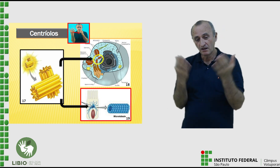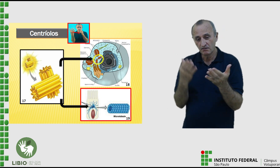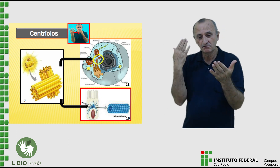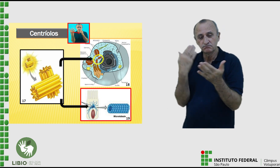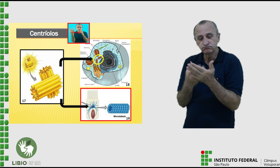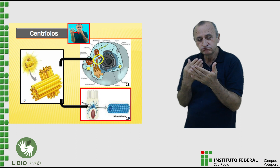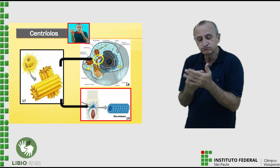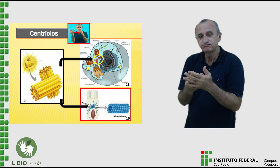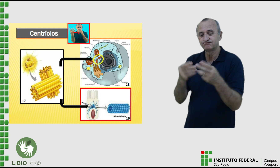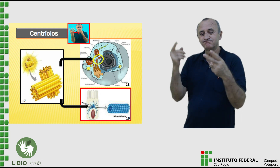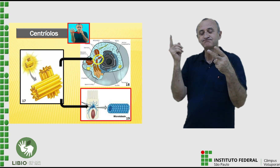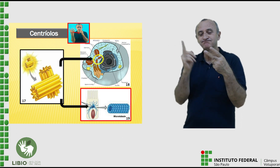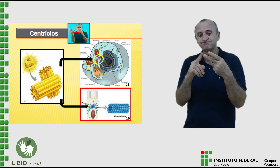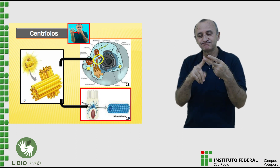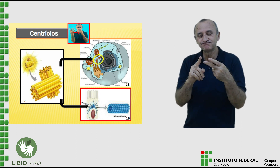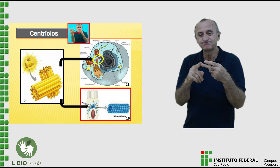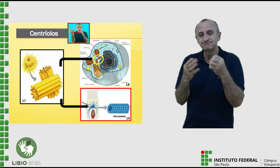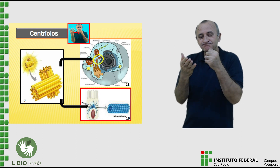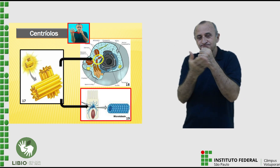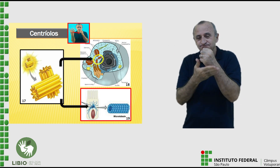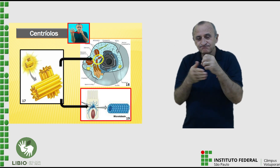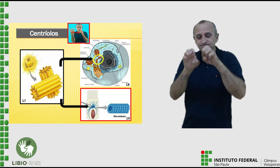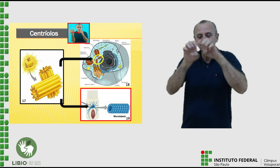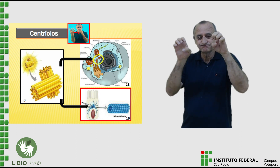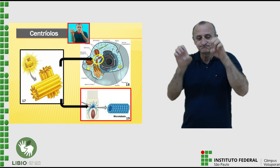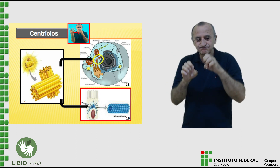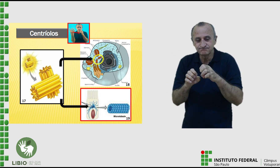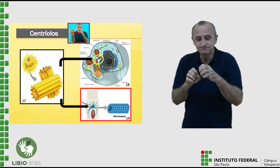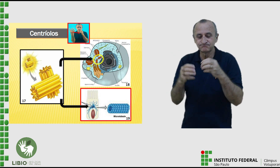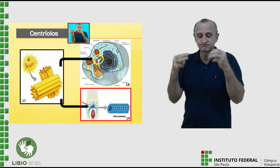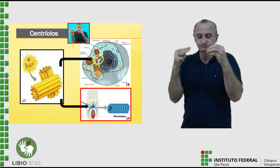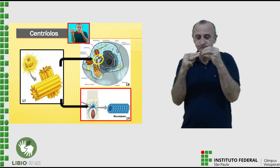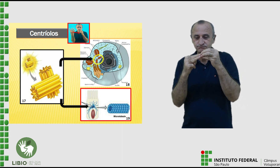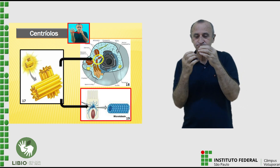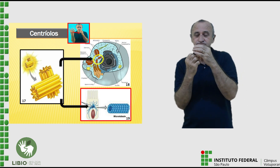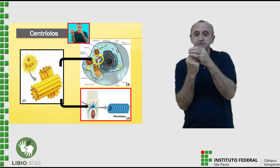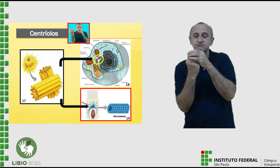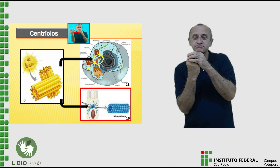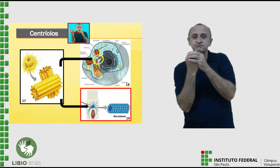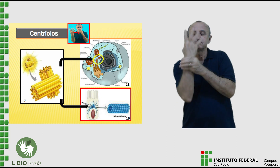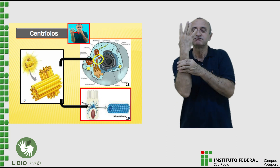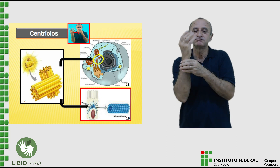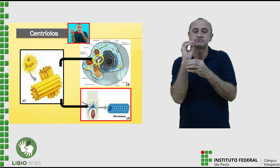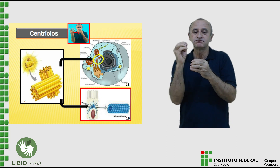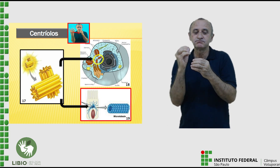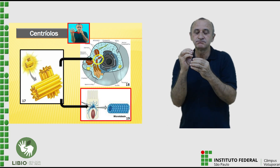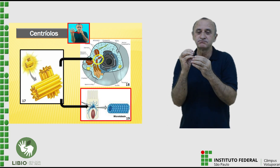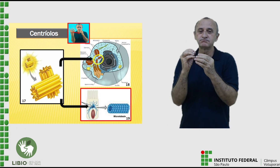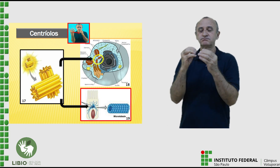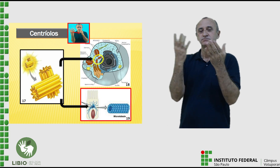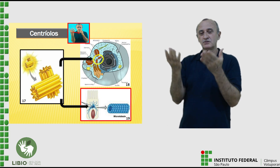citoesqueleto. Vamos agora aprender sobre a segunda estrutura celular formada de